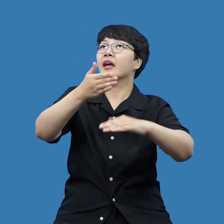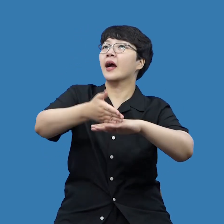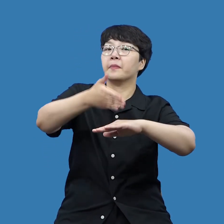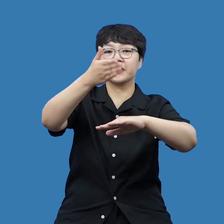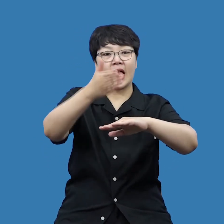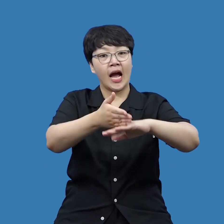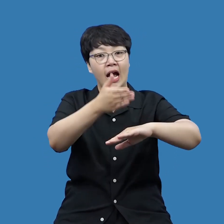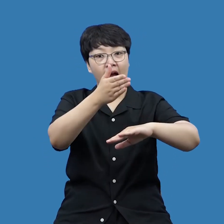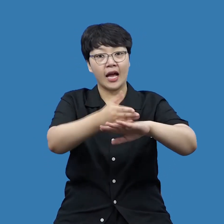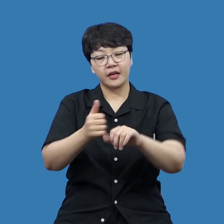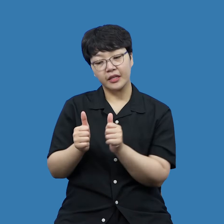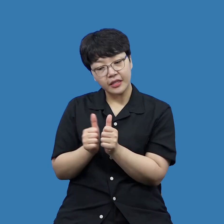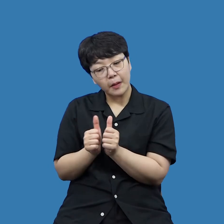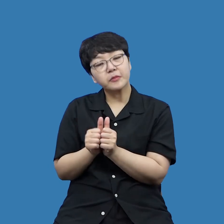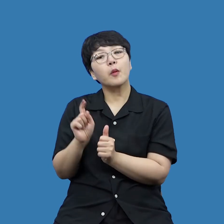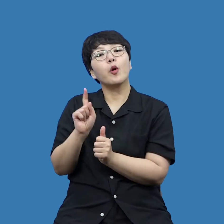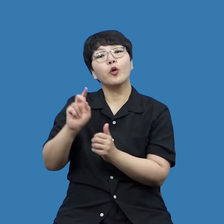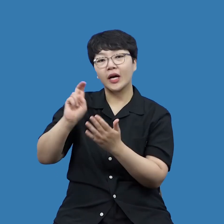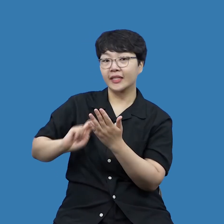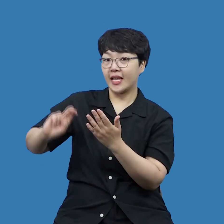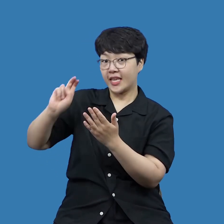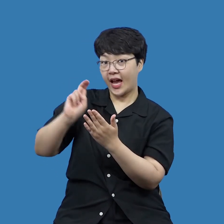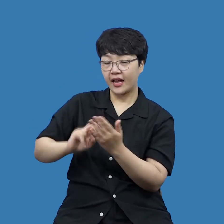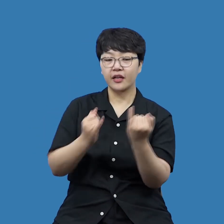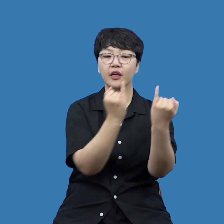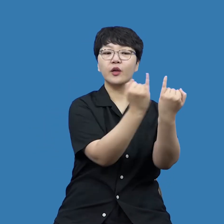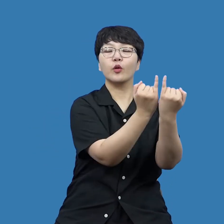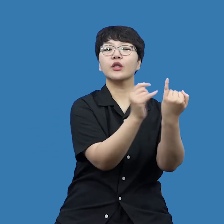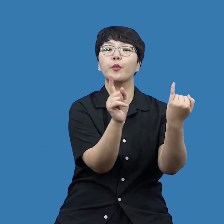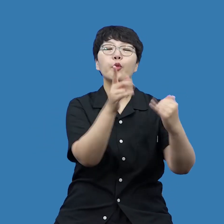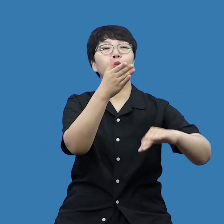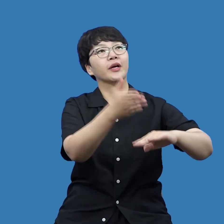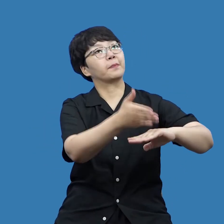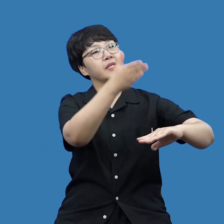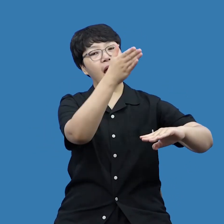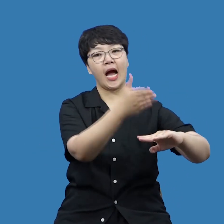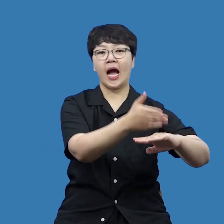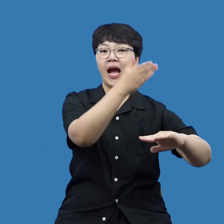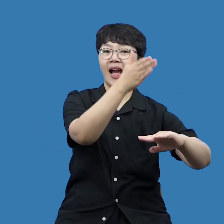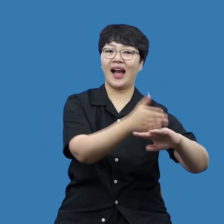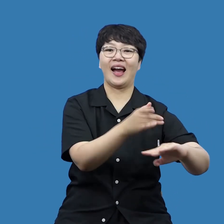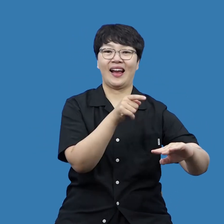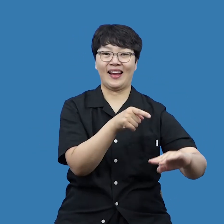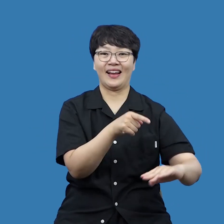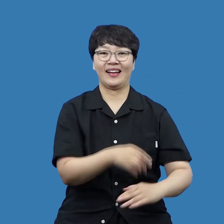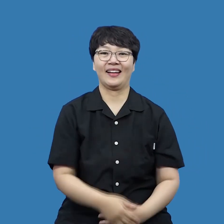시므온은 찬송했어요. 안나는 뭐 했습니까? 감사했습니다. 감사.